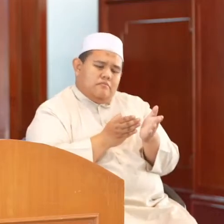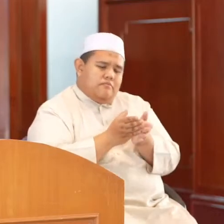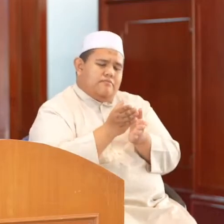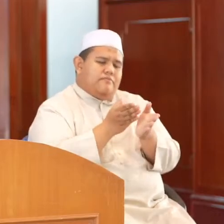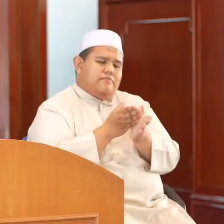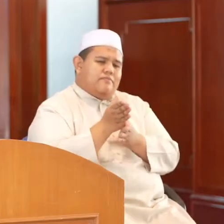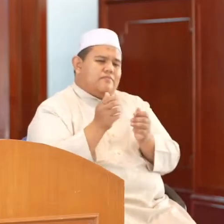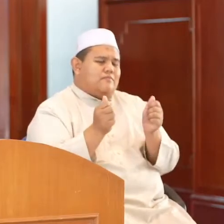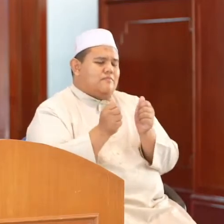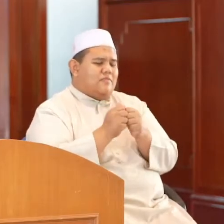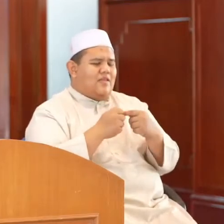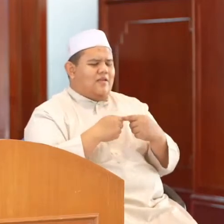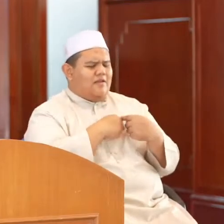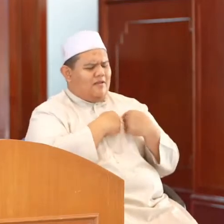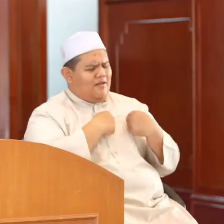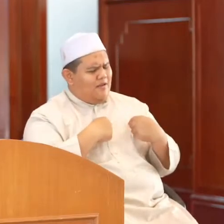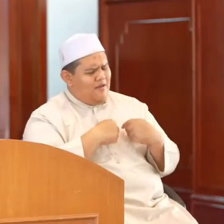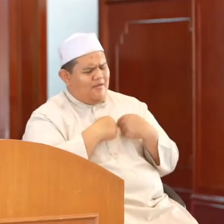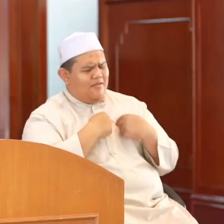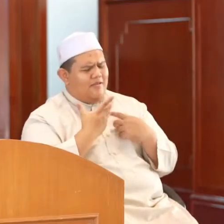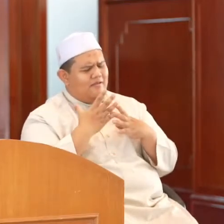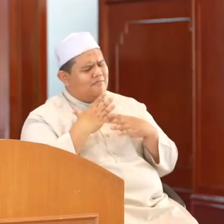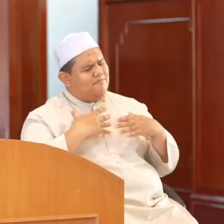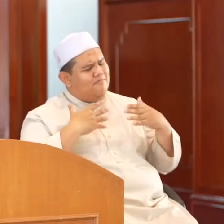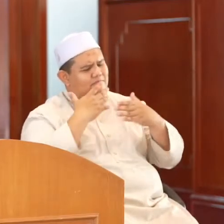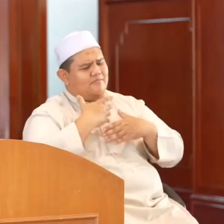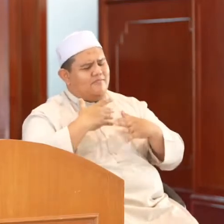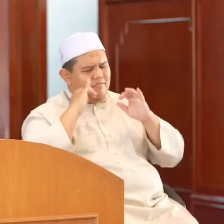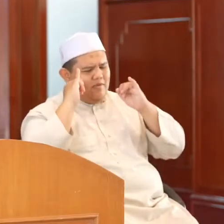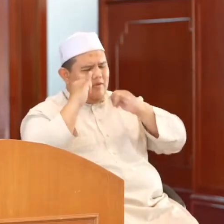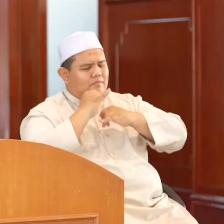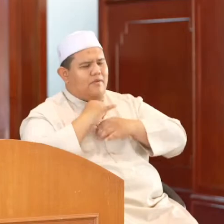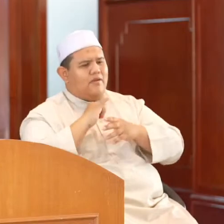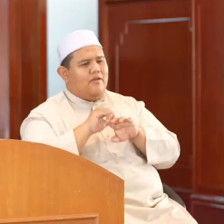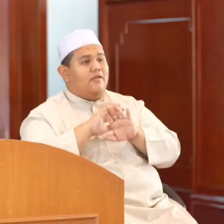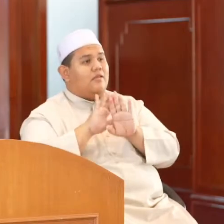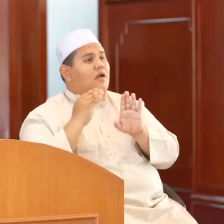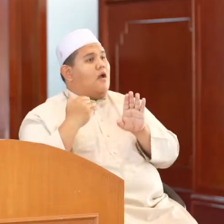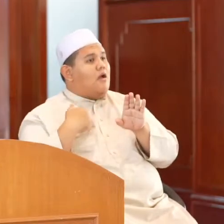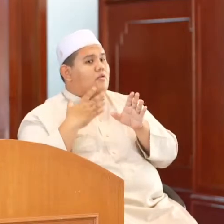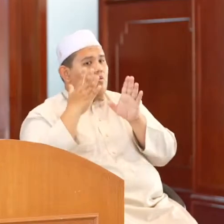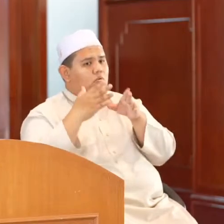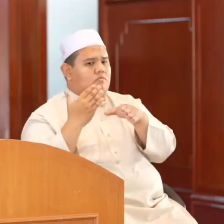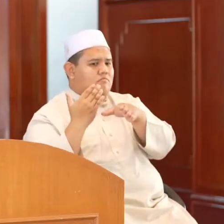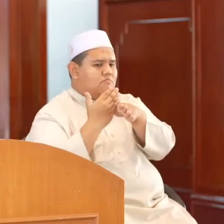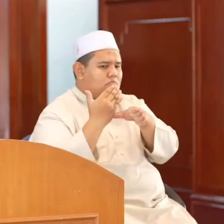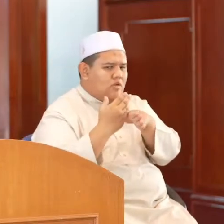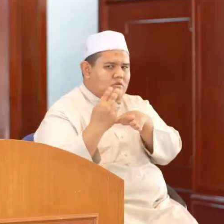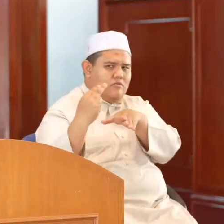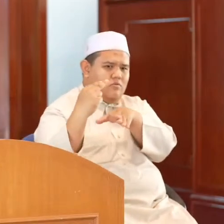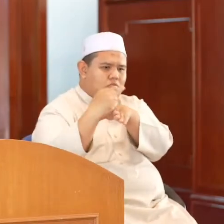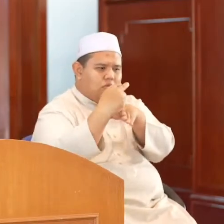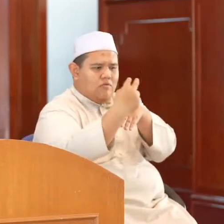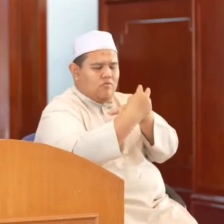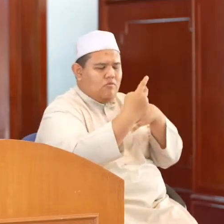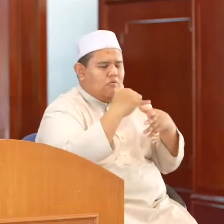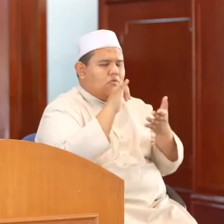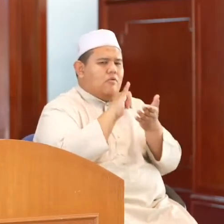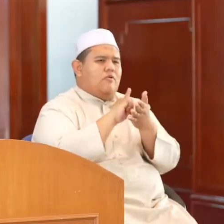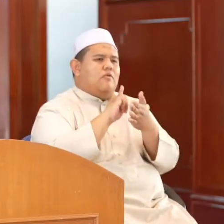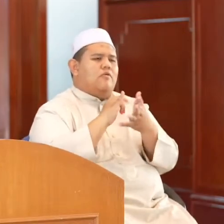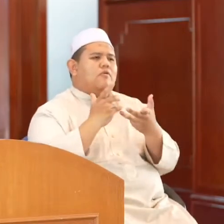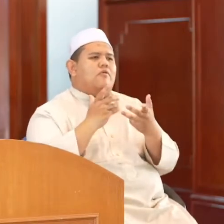berlengan ataupun bersenang dalam ibadatnya tanpa sebarang rasa keluh kesah,